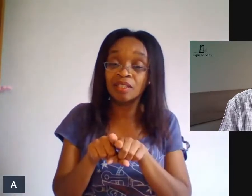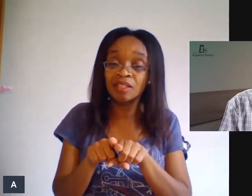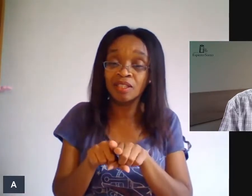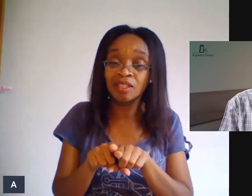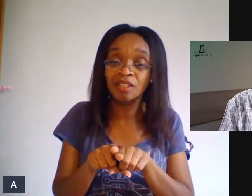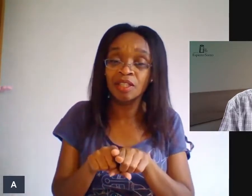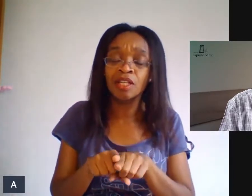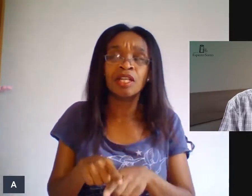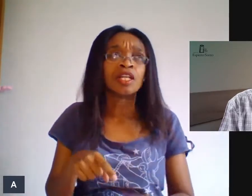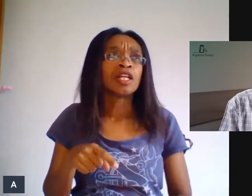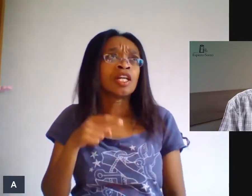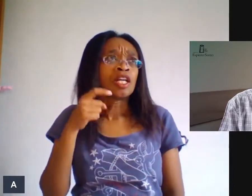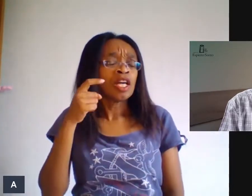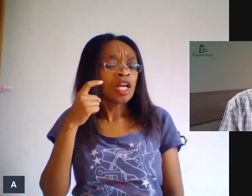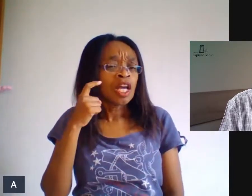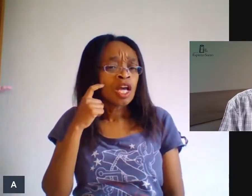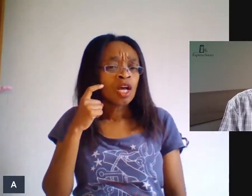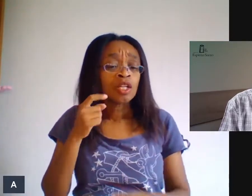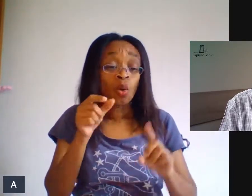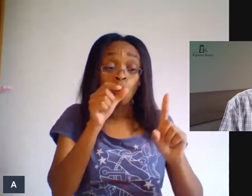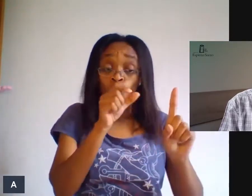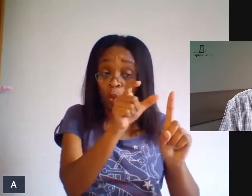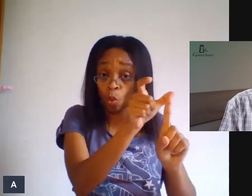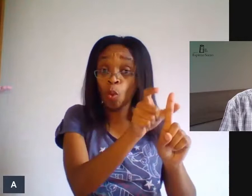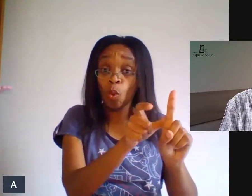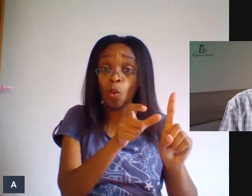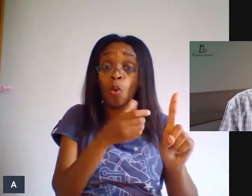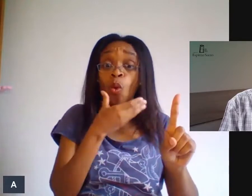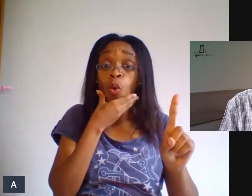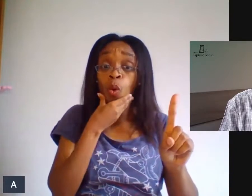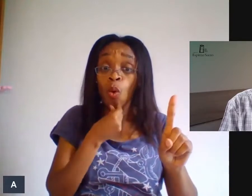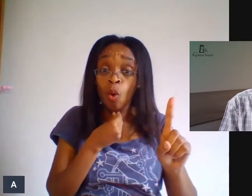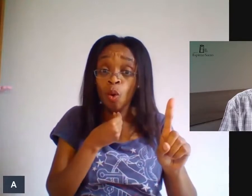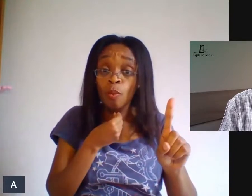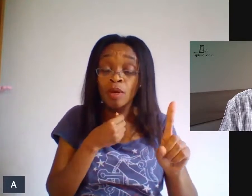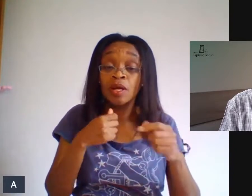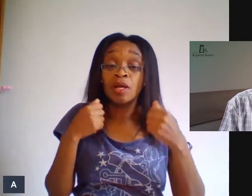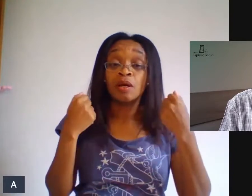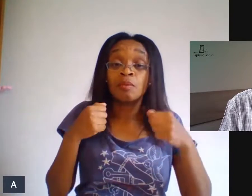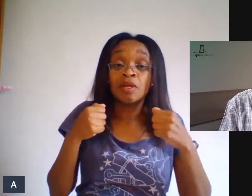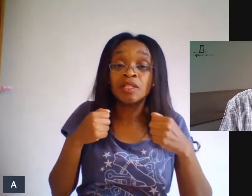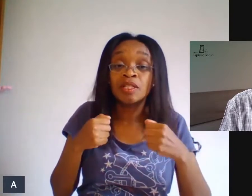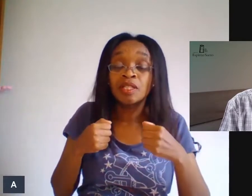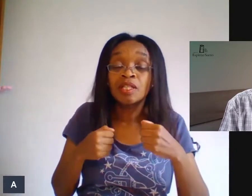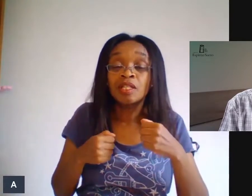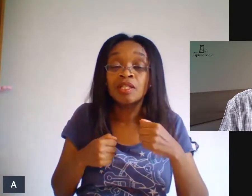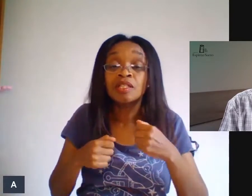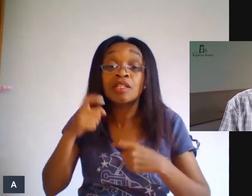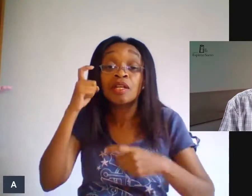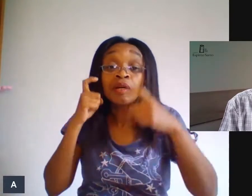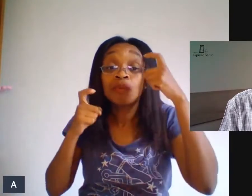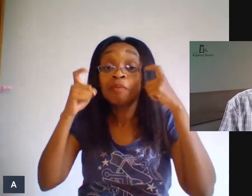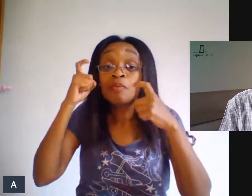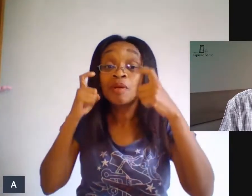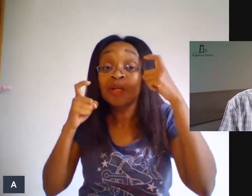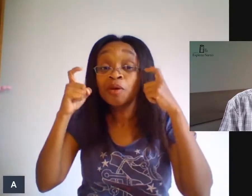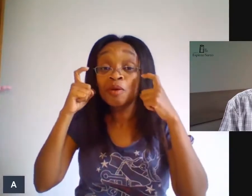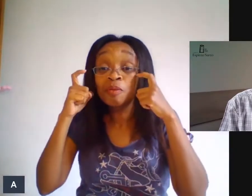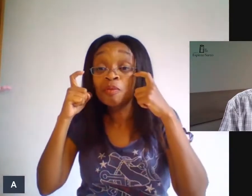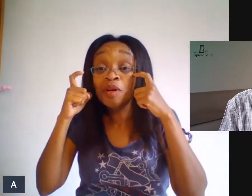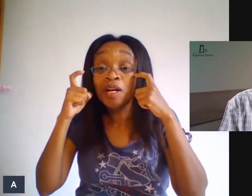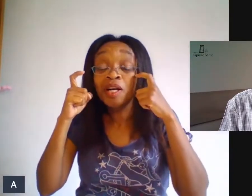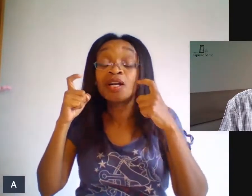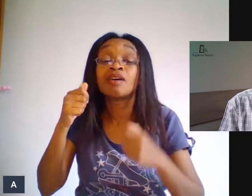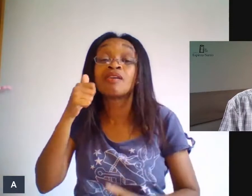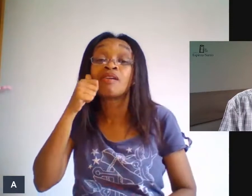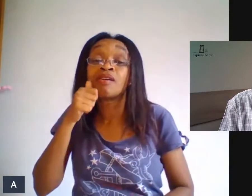me preocupo com a felicidade pela santificação da minha esposa, é claro que eu estou sendo